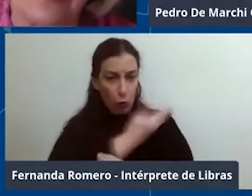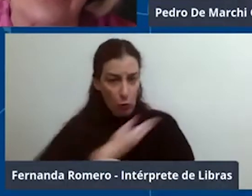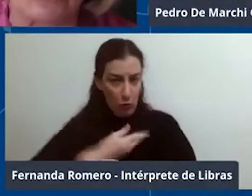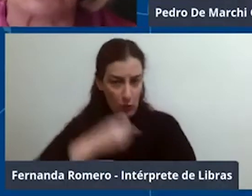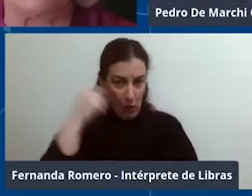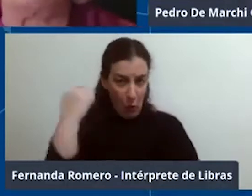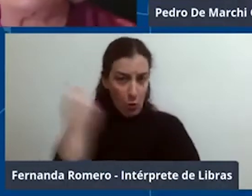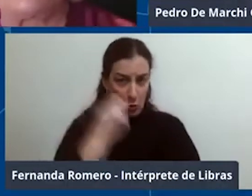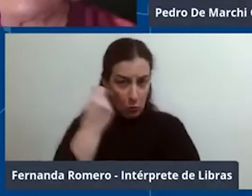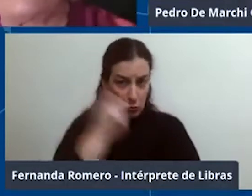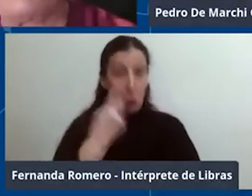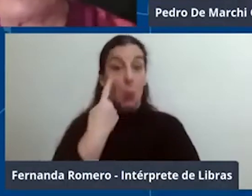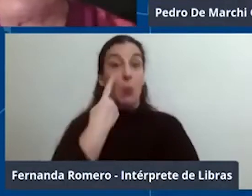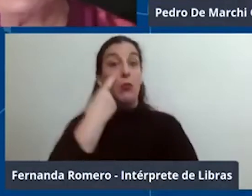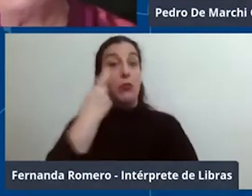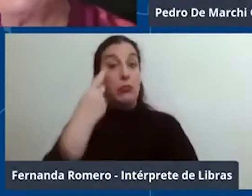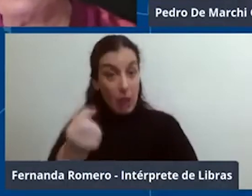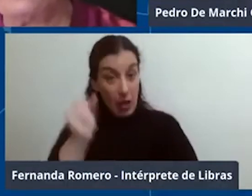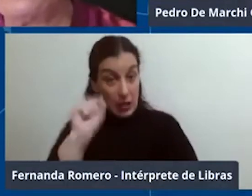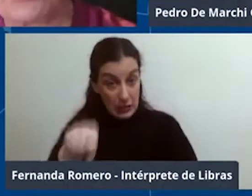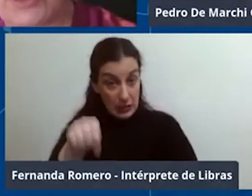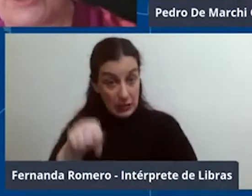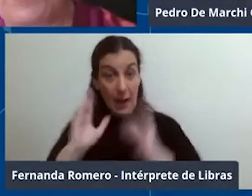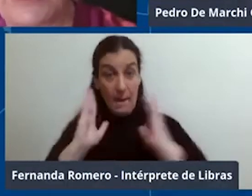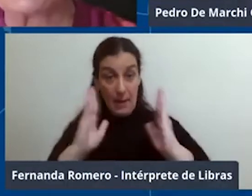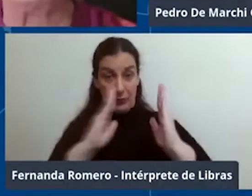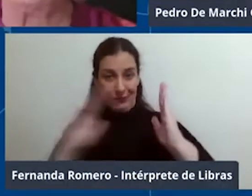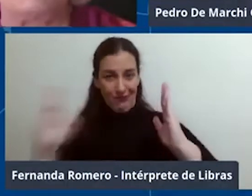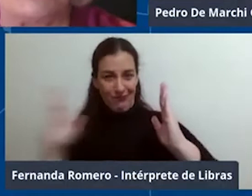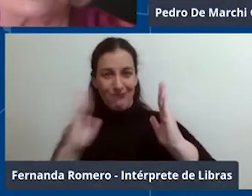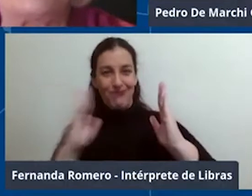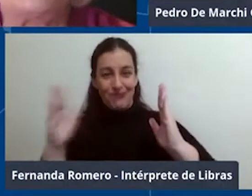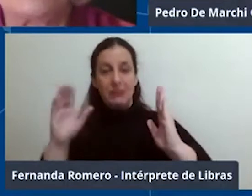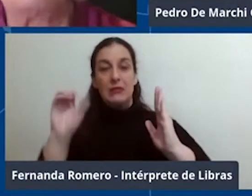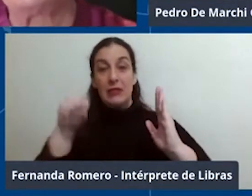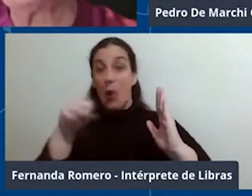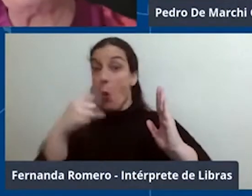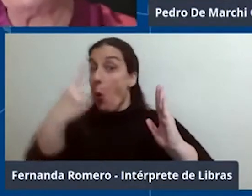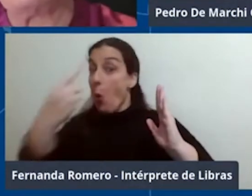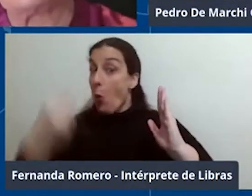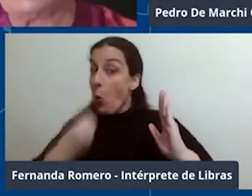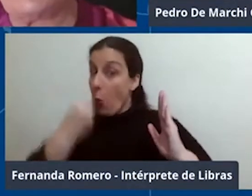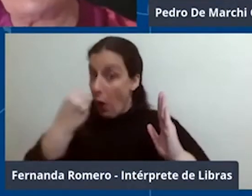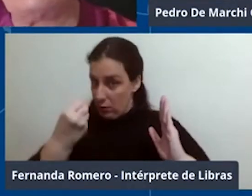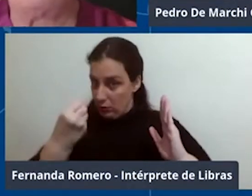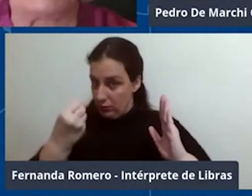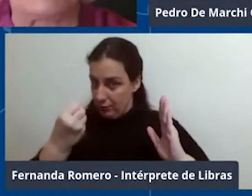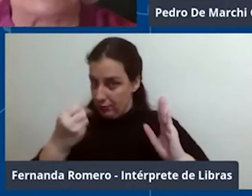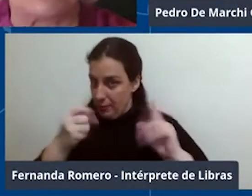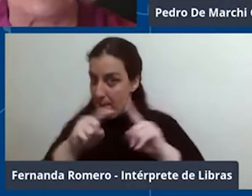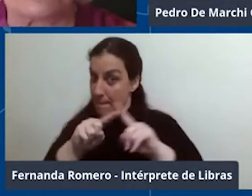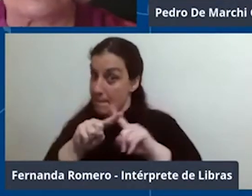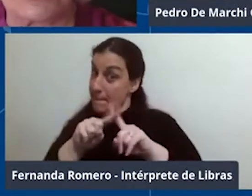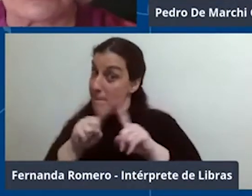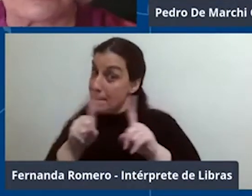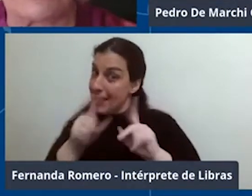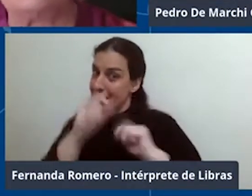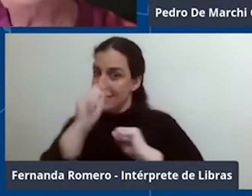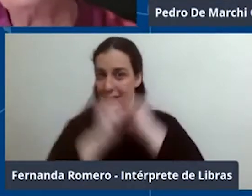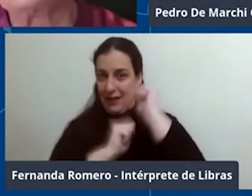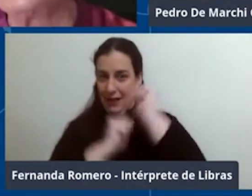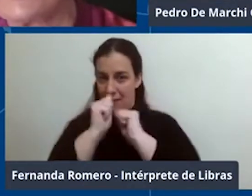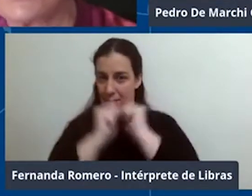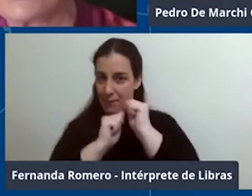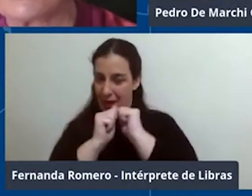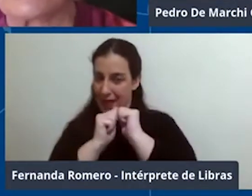tem interesse de ampliar, prorrogar o prazo por 1 ano, mas não é o que a empresa, a